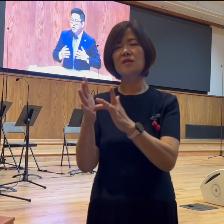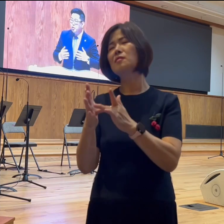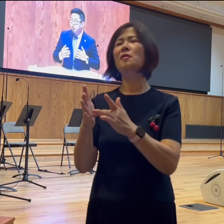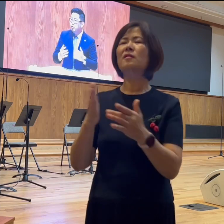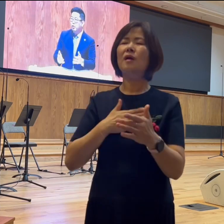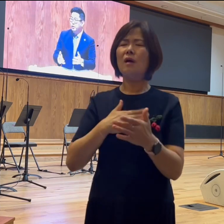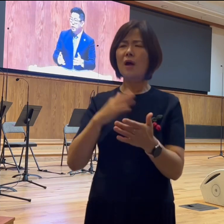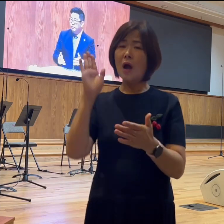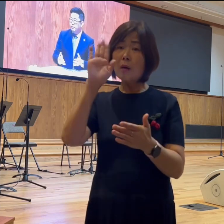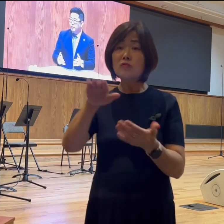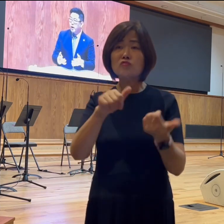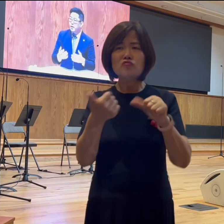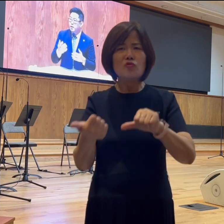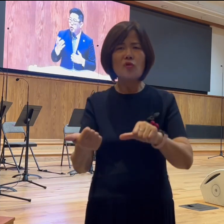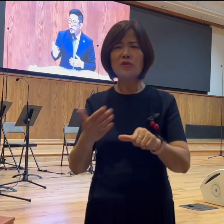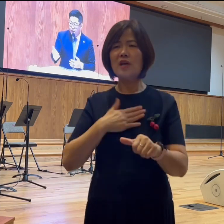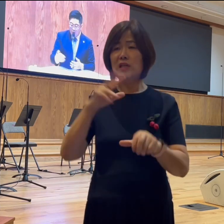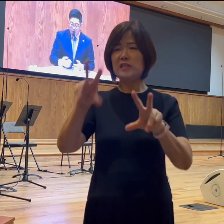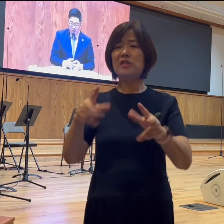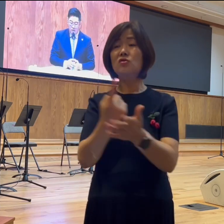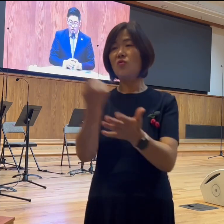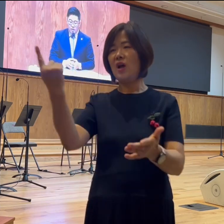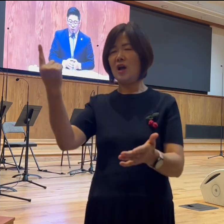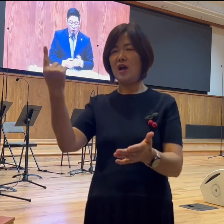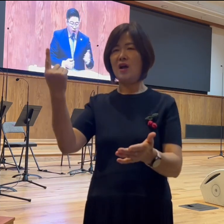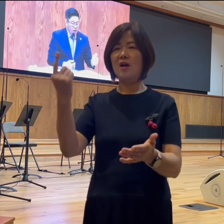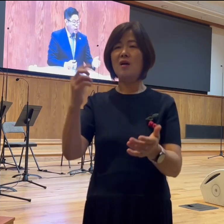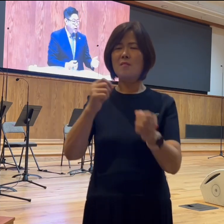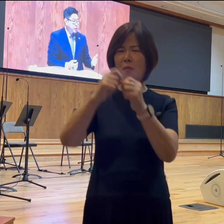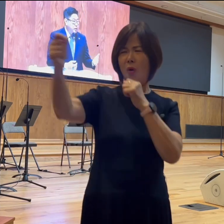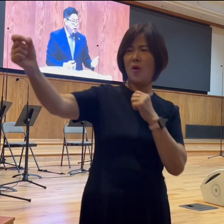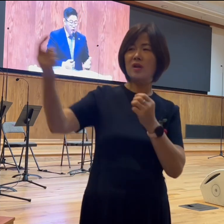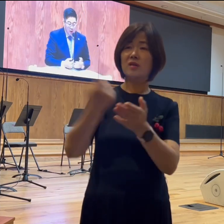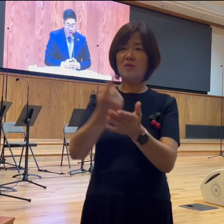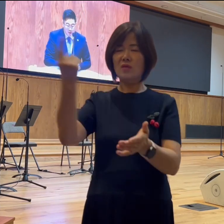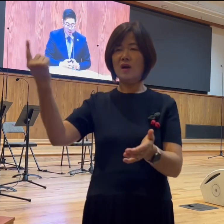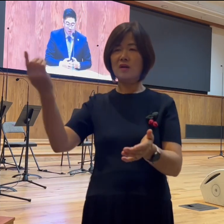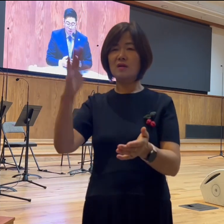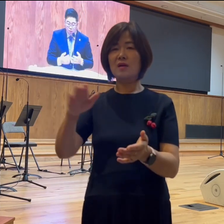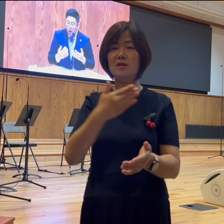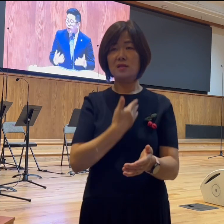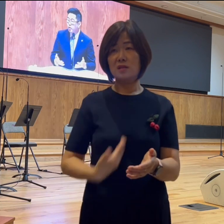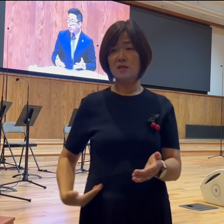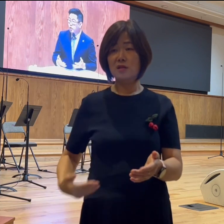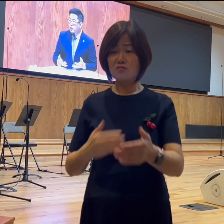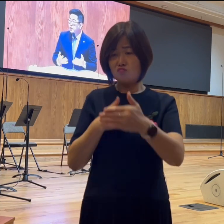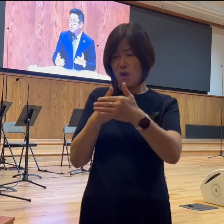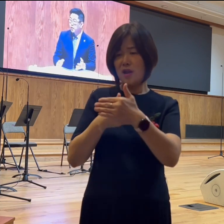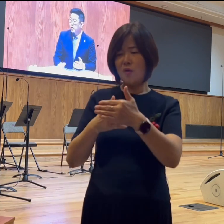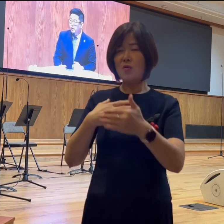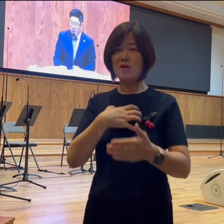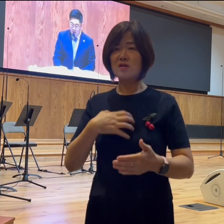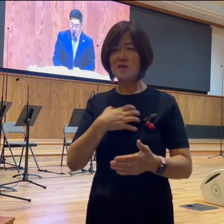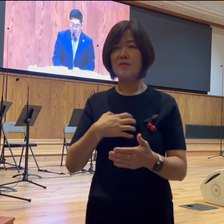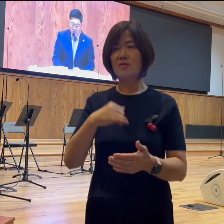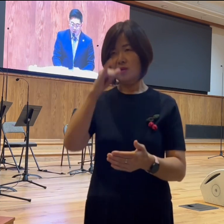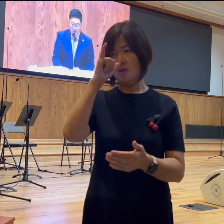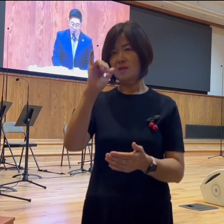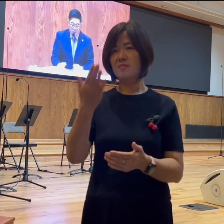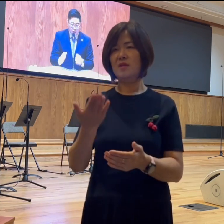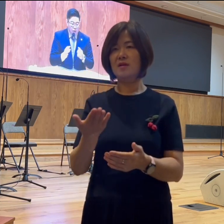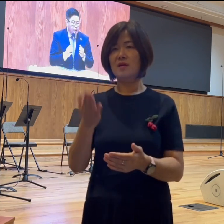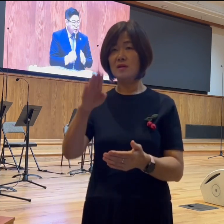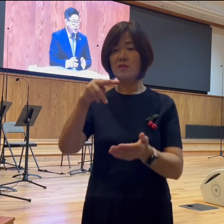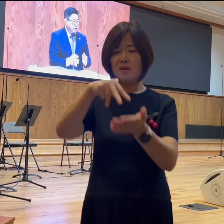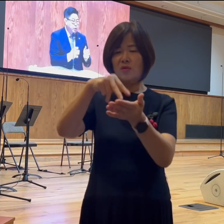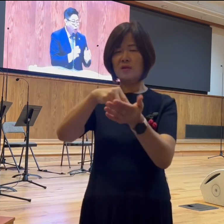이제 죽을 것이야, 내가 이제 떠날 거야, 멀리 갈 거야, 그러니까 제자들이 불안해하고 근심하고 있는 거잖아요. 그런